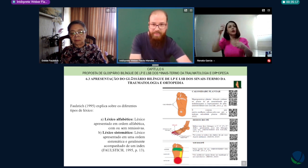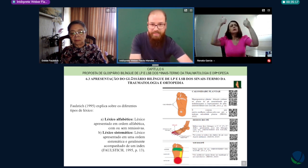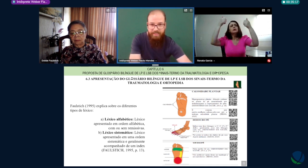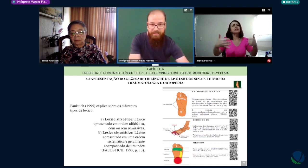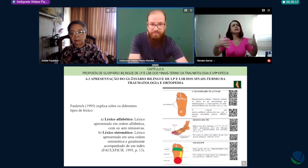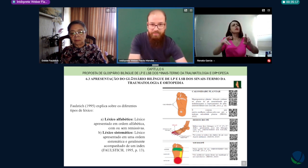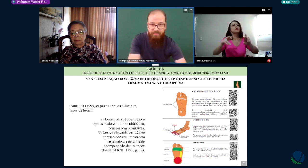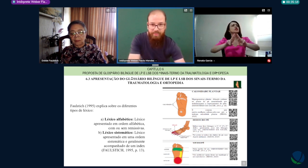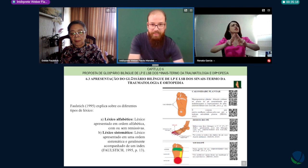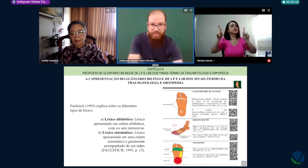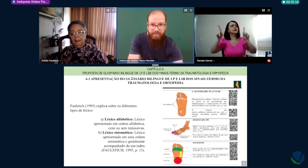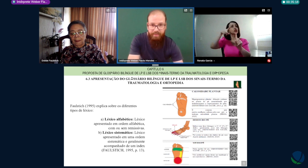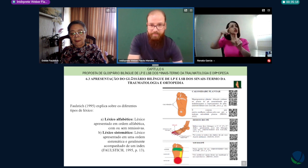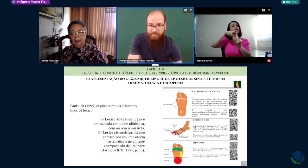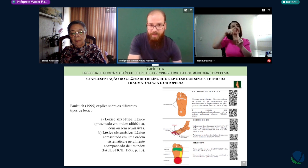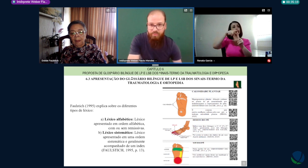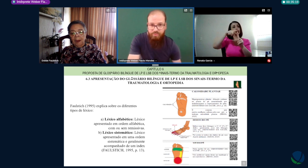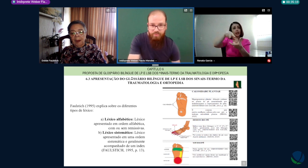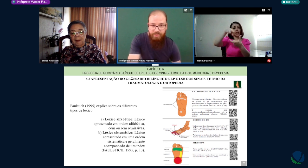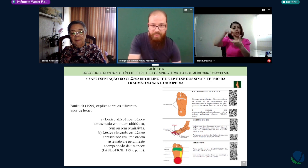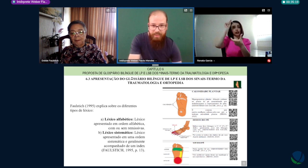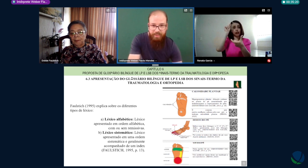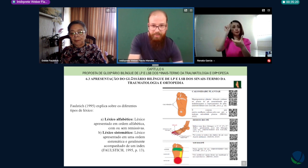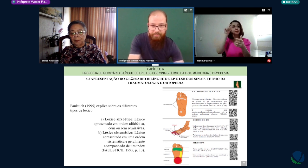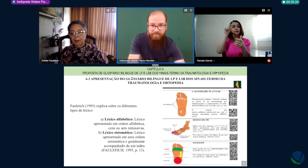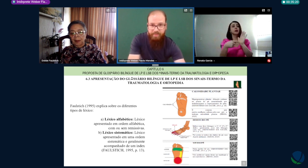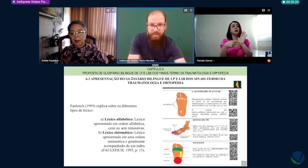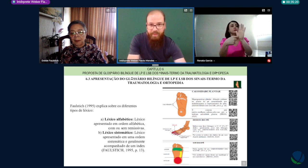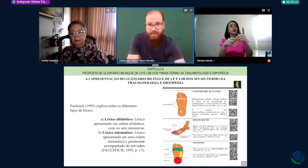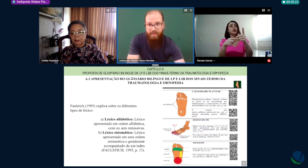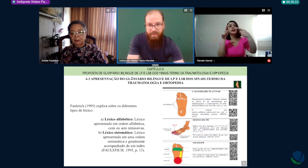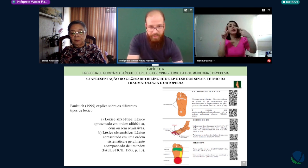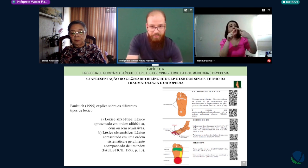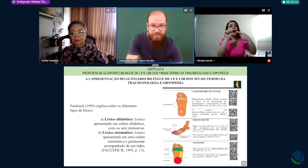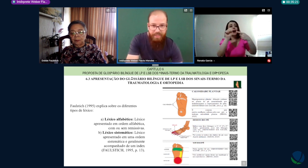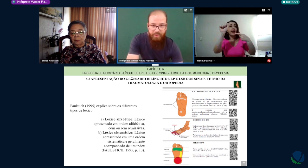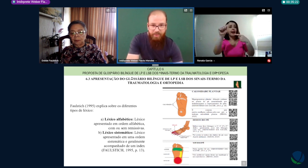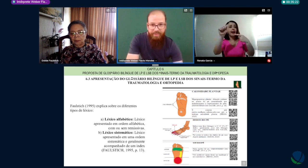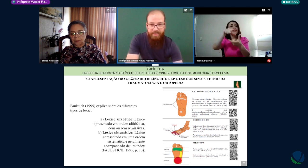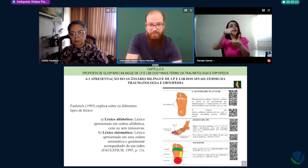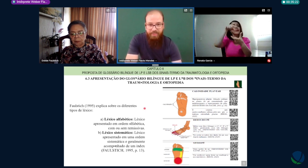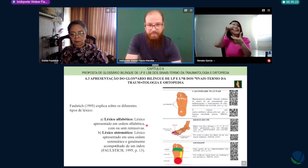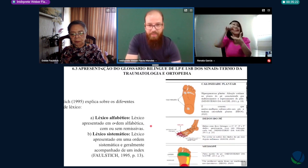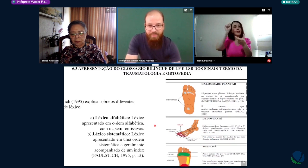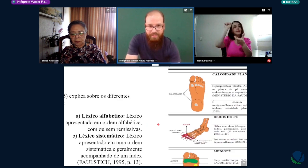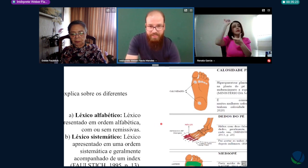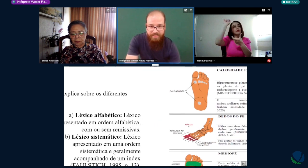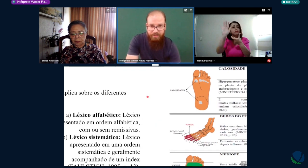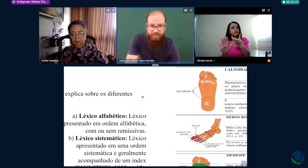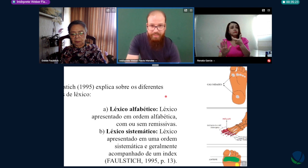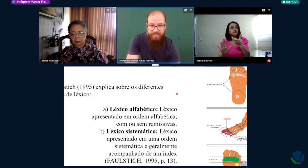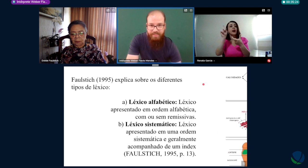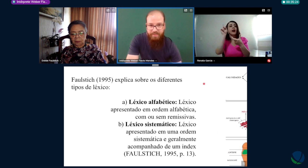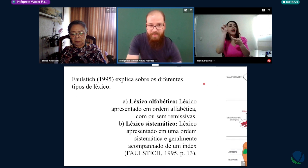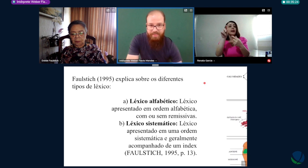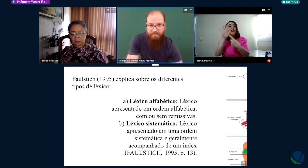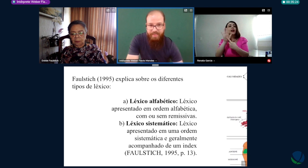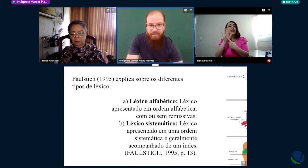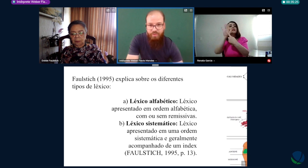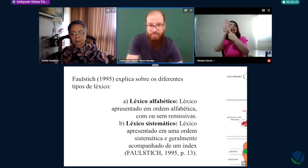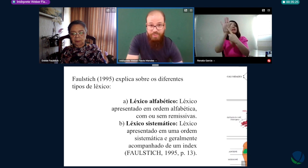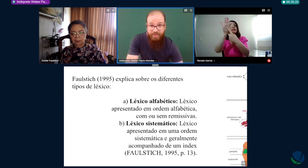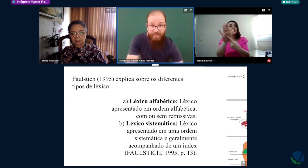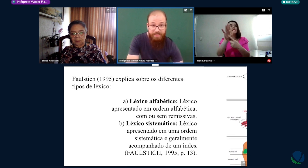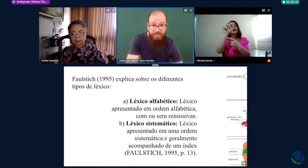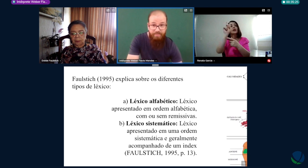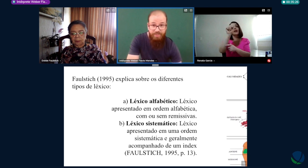Aqui eu apresento a autora Enilde, né, minha orientadora, em 1995. Ela